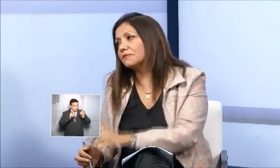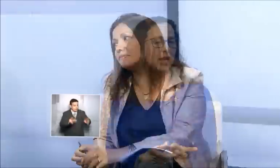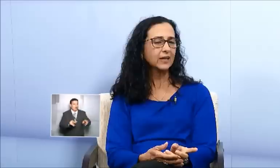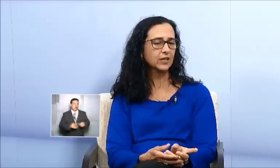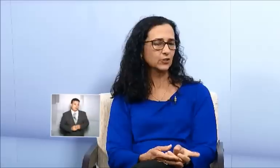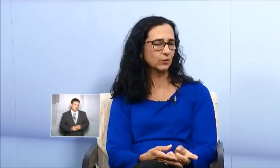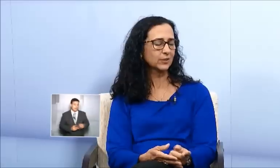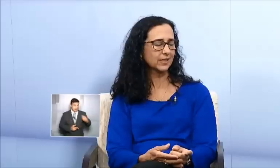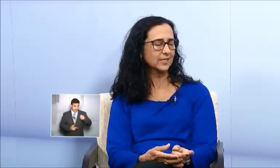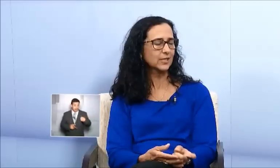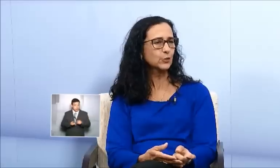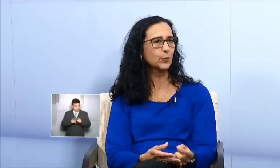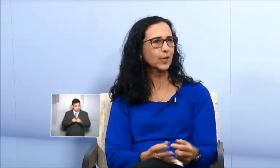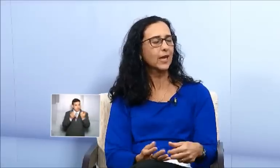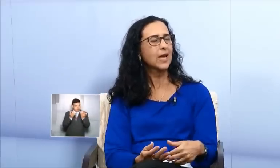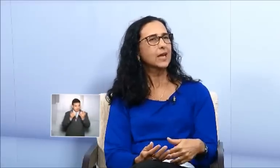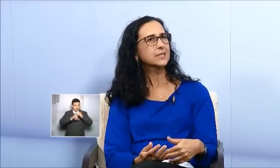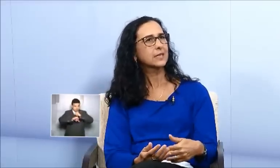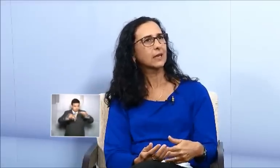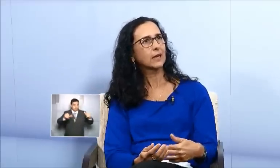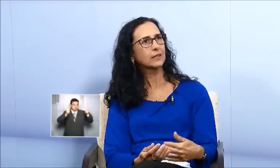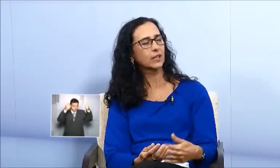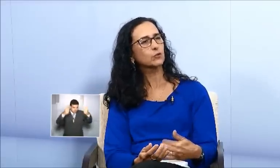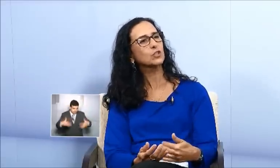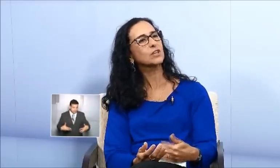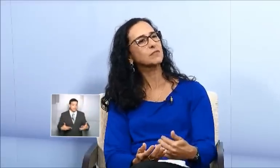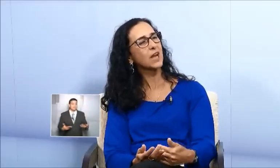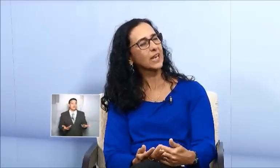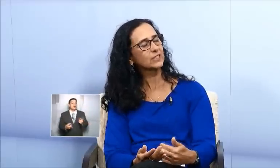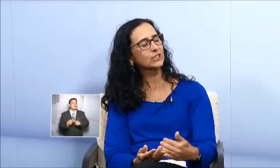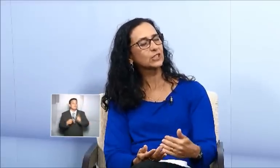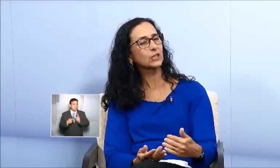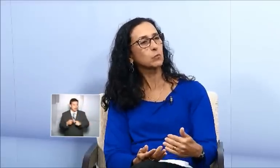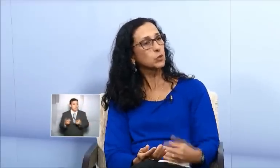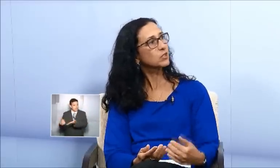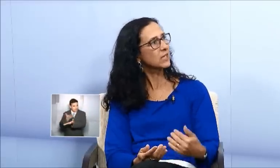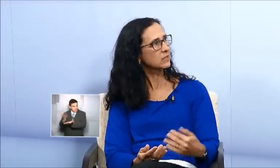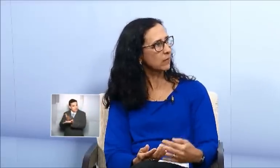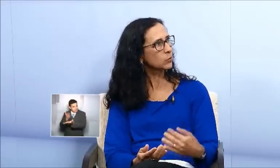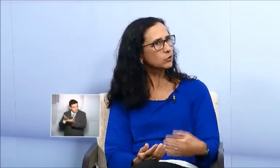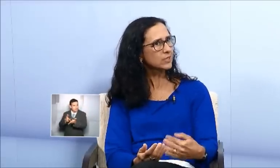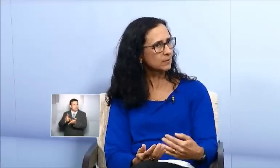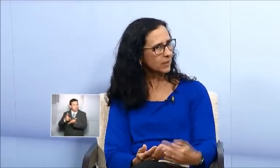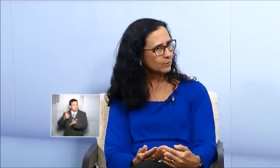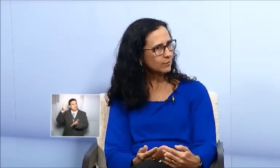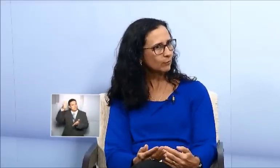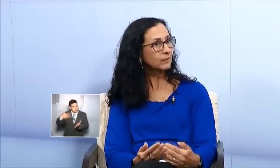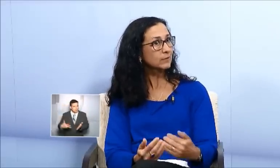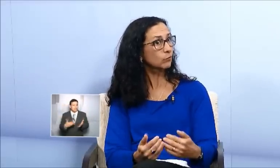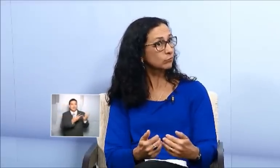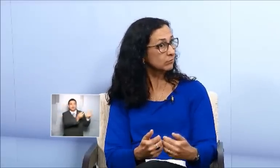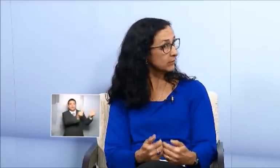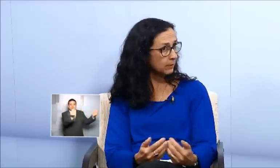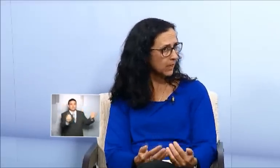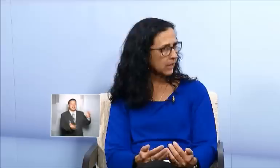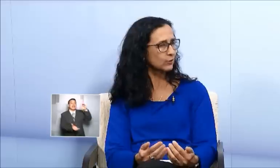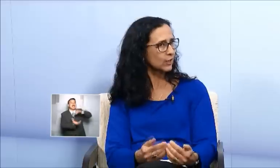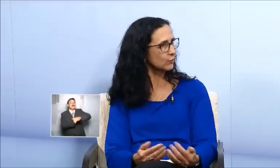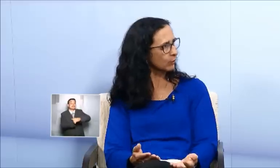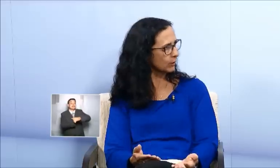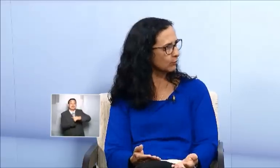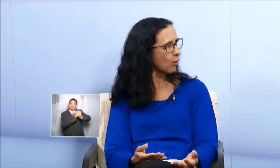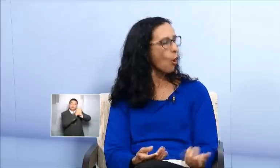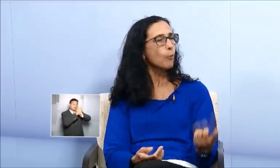que eu ia falar, que eu acho que é muito interessante, porque, assim, a literatura já fala de que muitos casamentos são